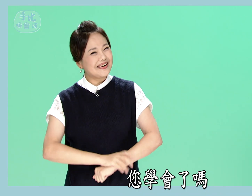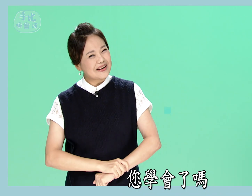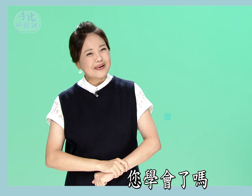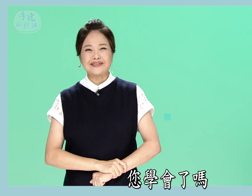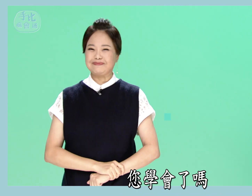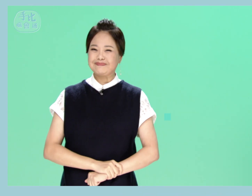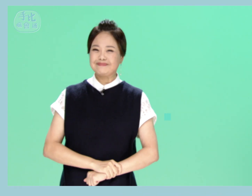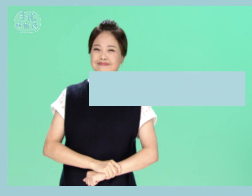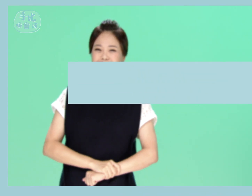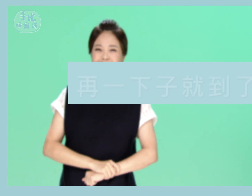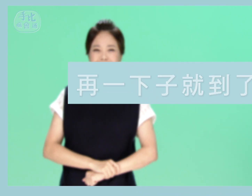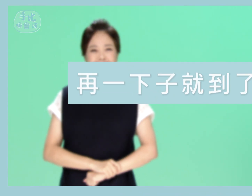吗？